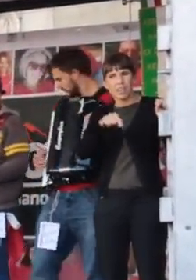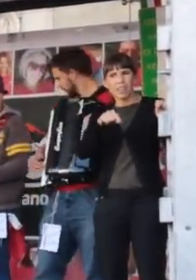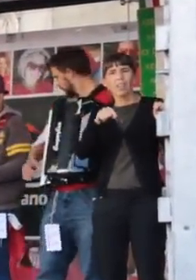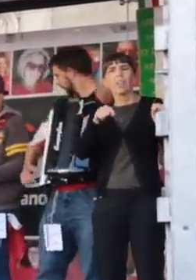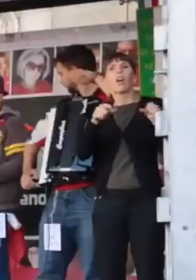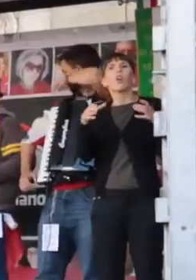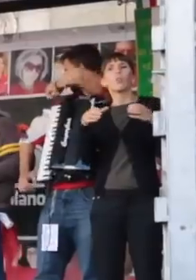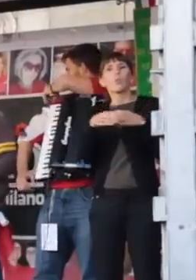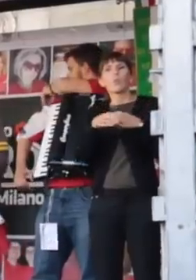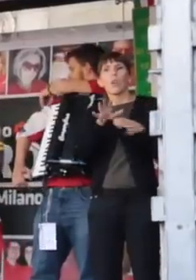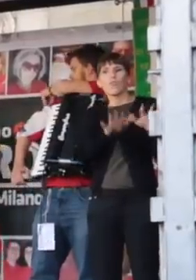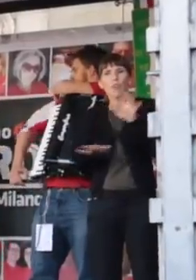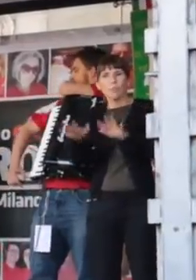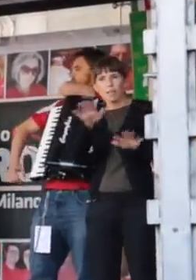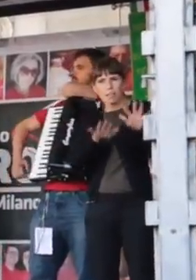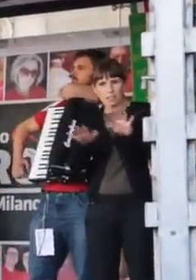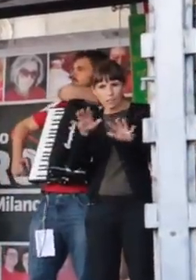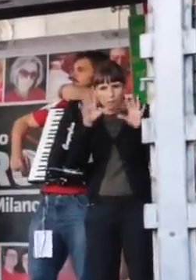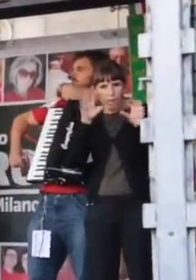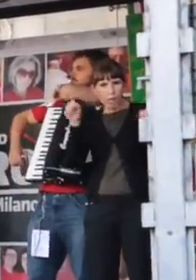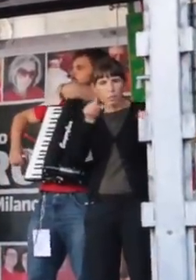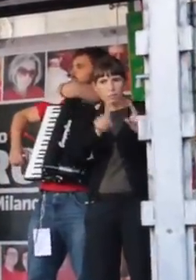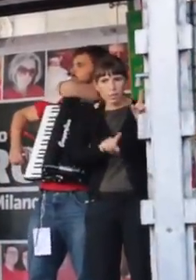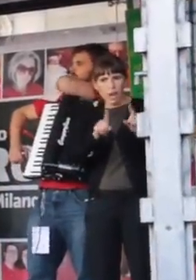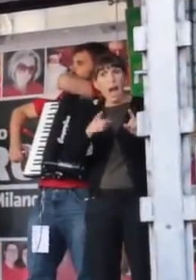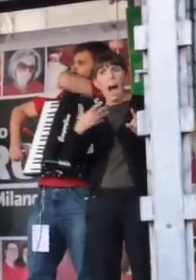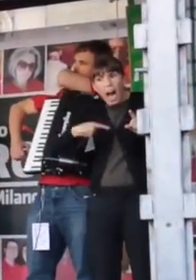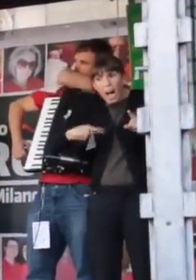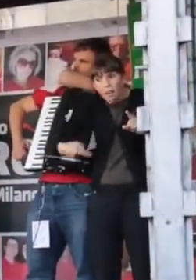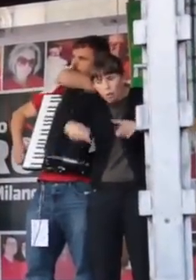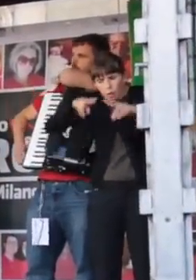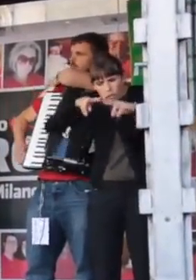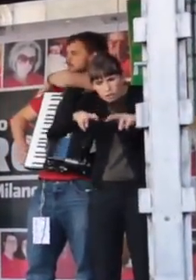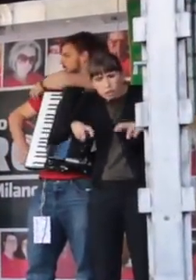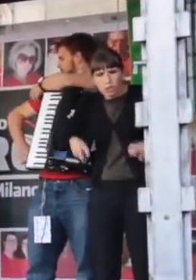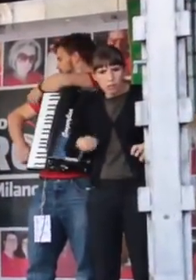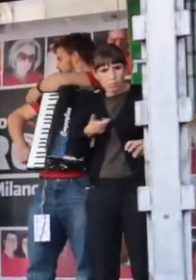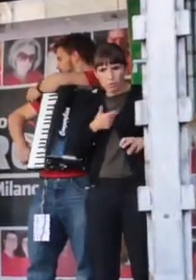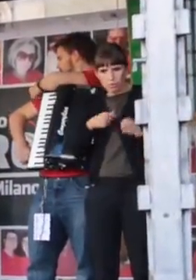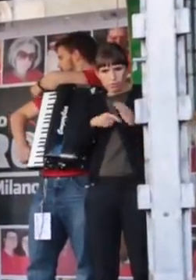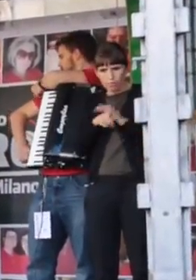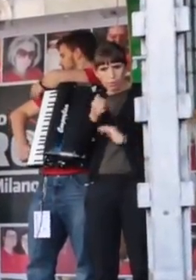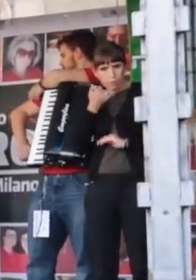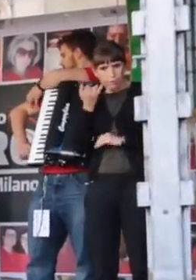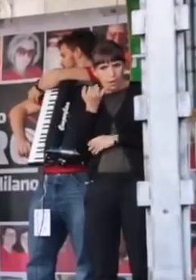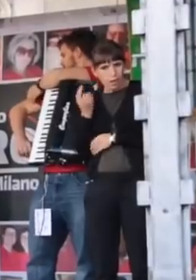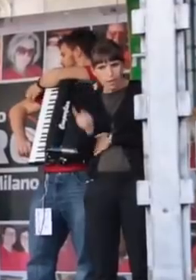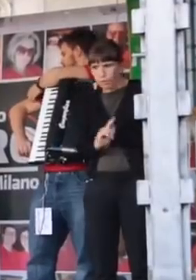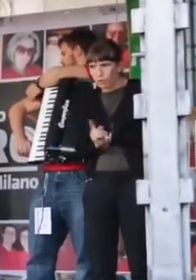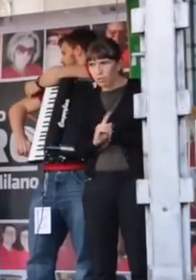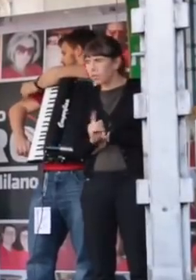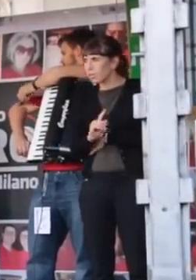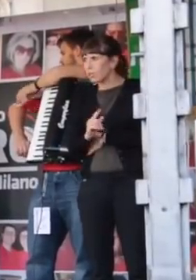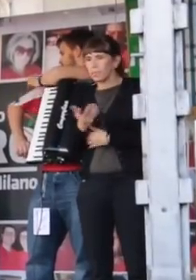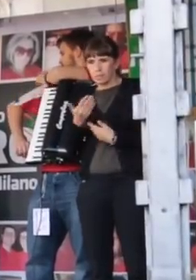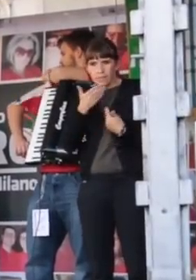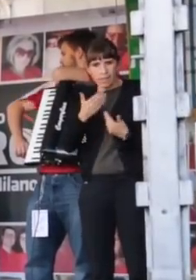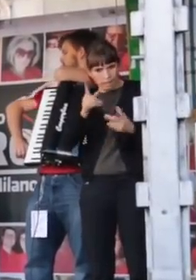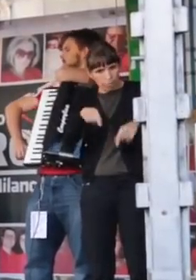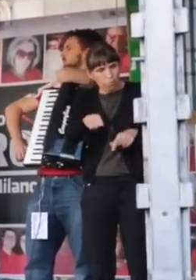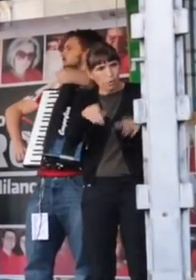che stanno ancora investigando, perché non è facile la questione, quindi grazie anche loro. Non posso dimenticare